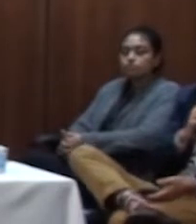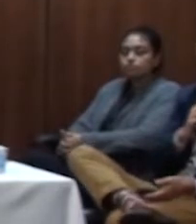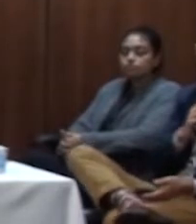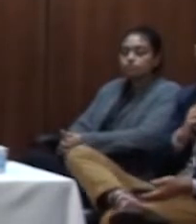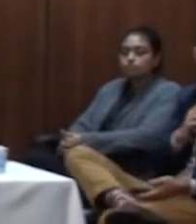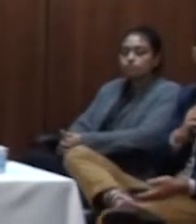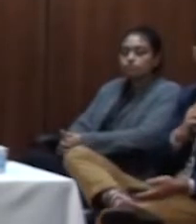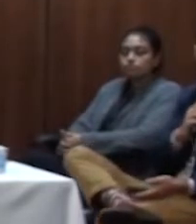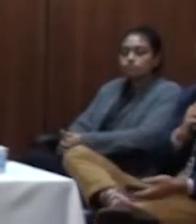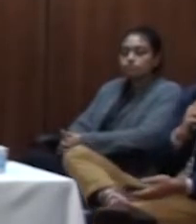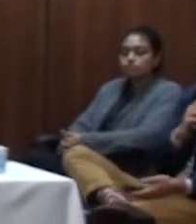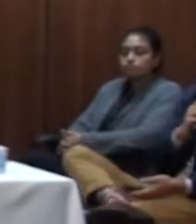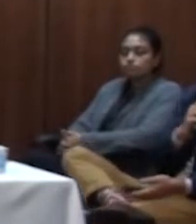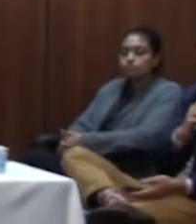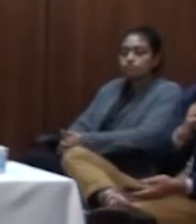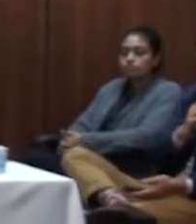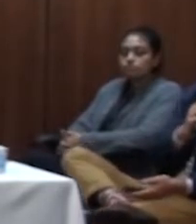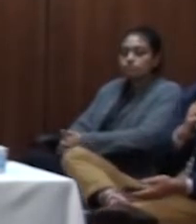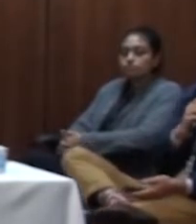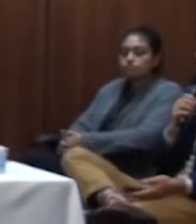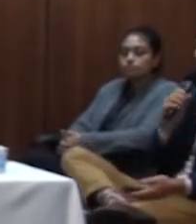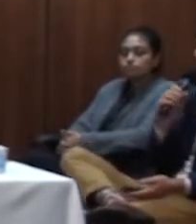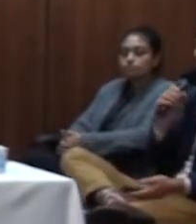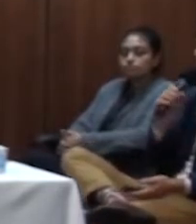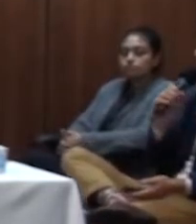a própria hormonioterapia muitas vezes não serve para elas, né?